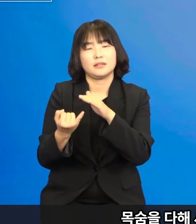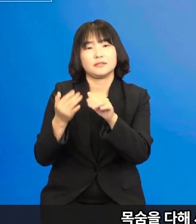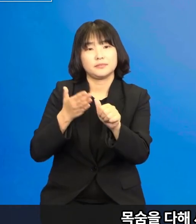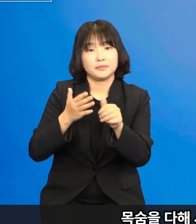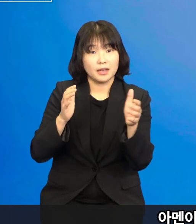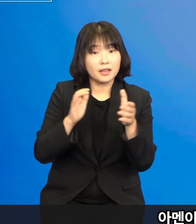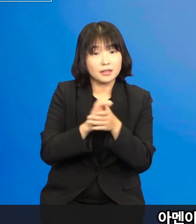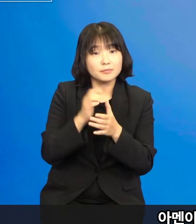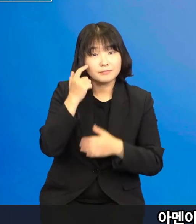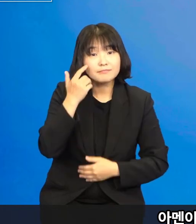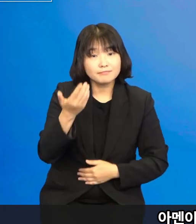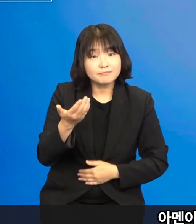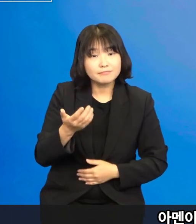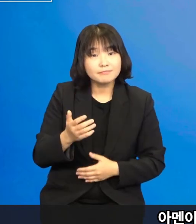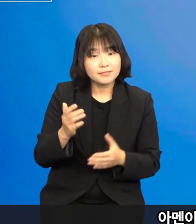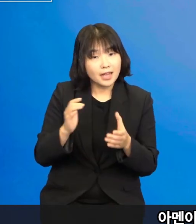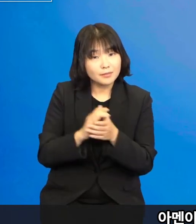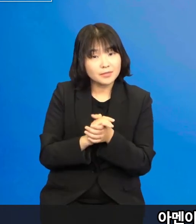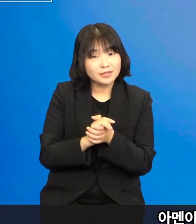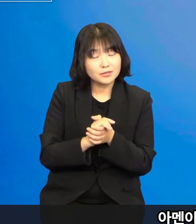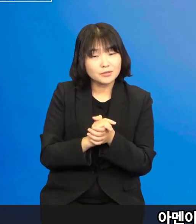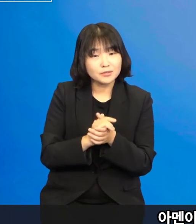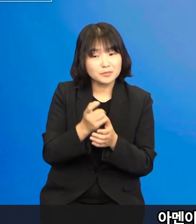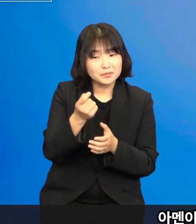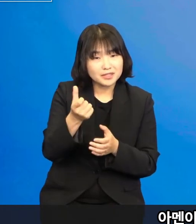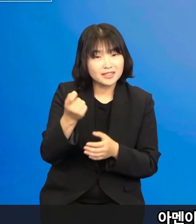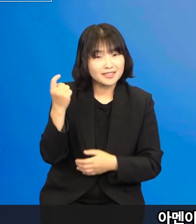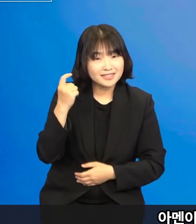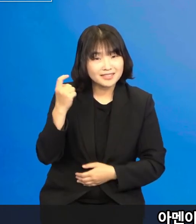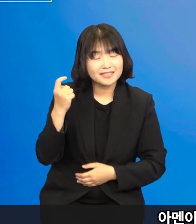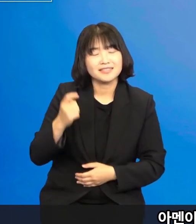아멘입니까? 아멘이 좀 작게 아멘이.